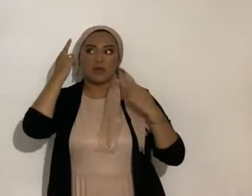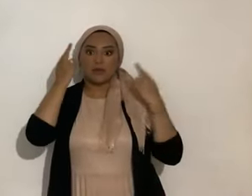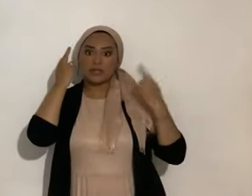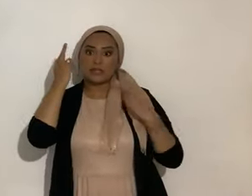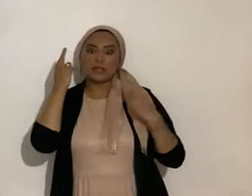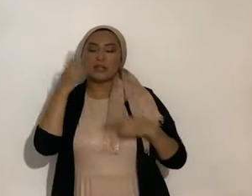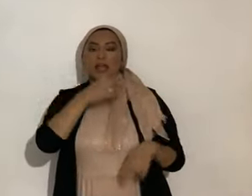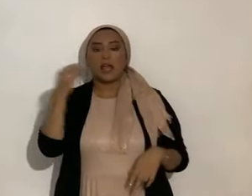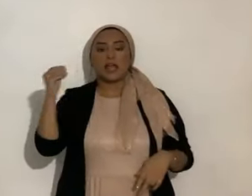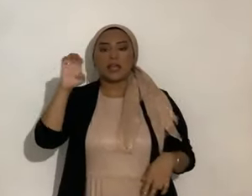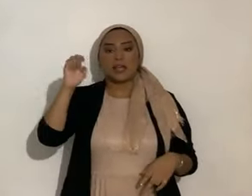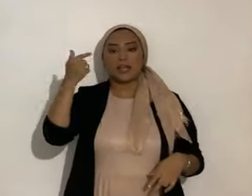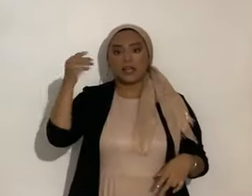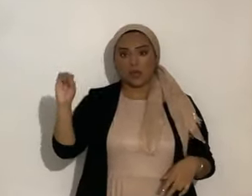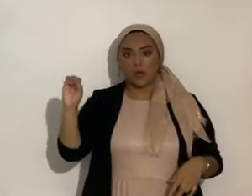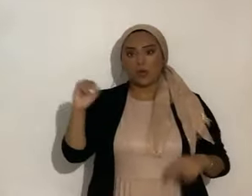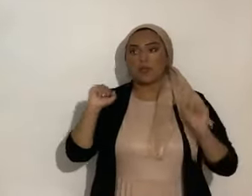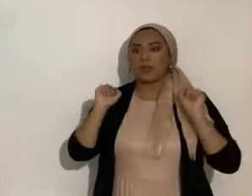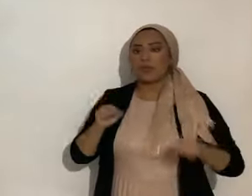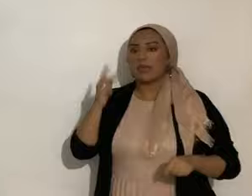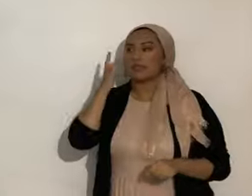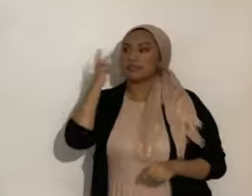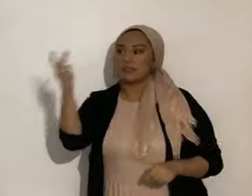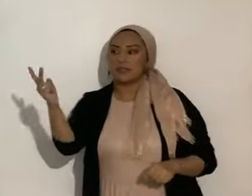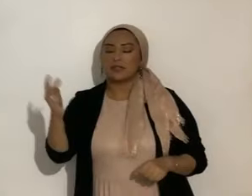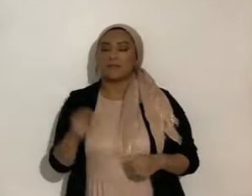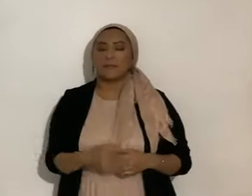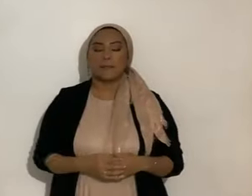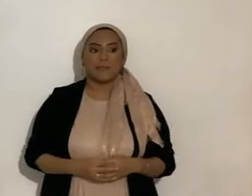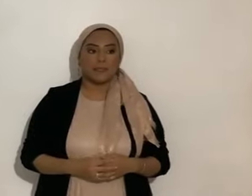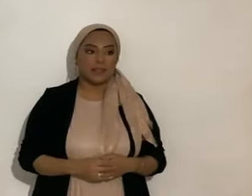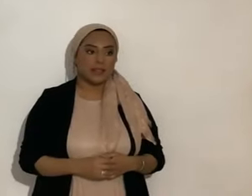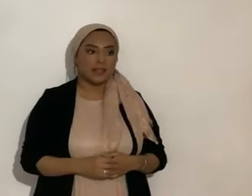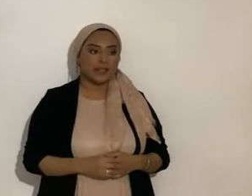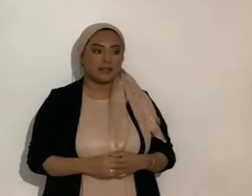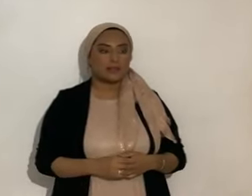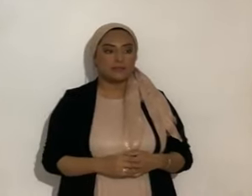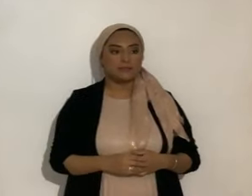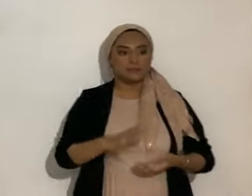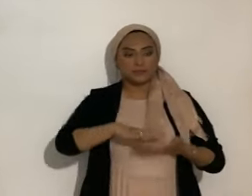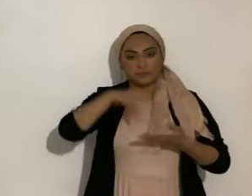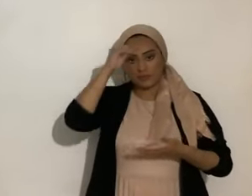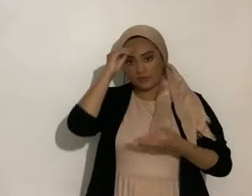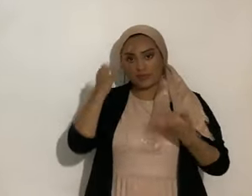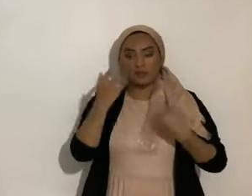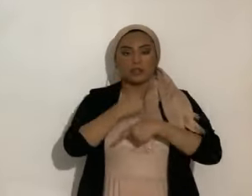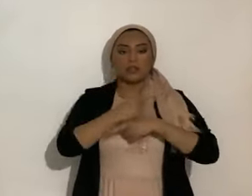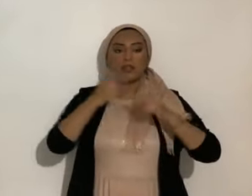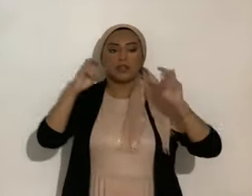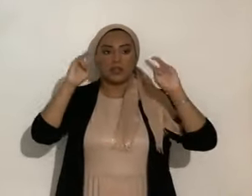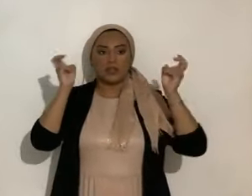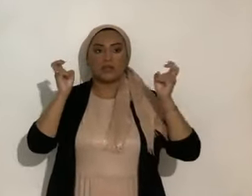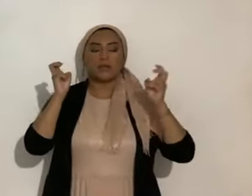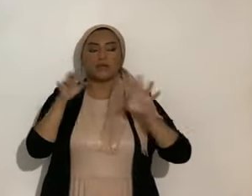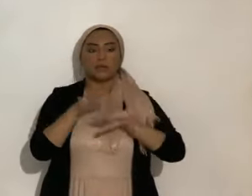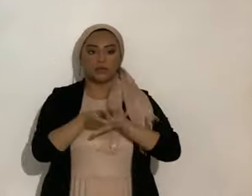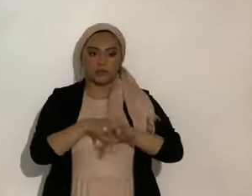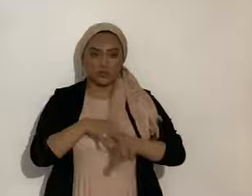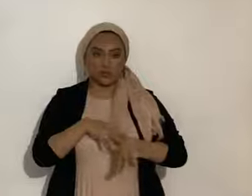ego, se puede ver. Vamos a ver este tema con mucha